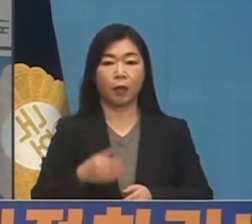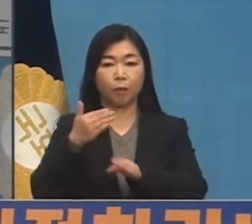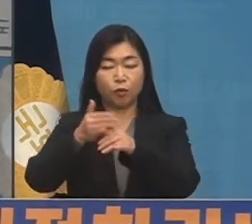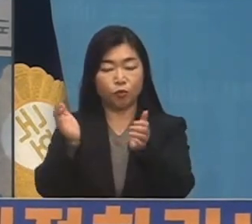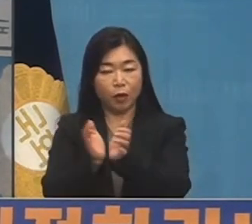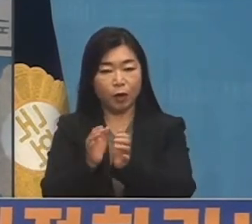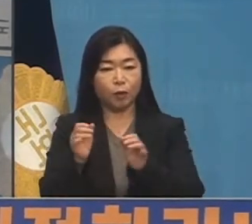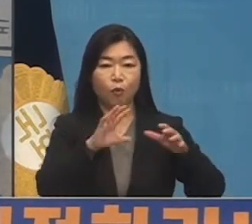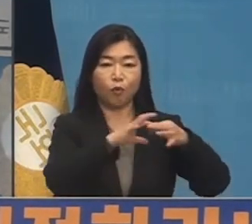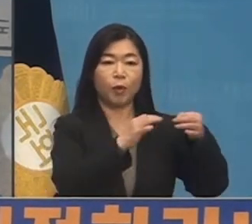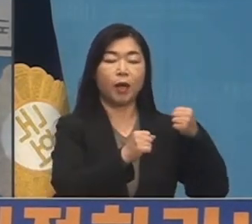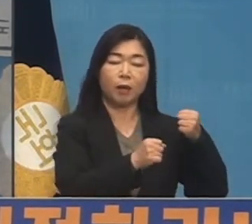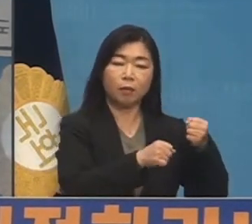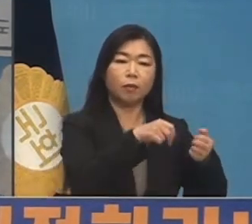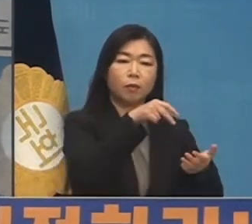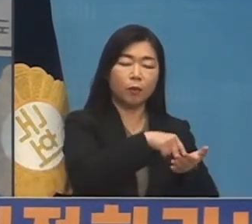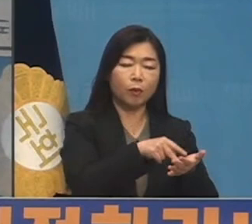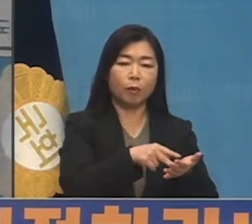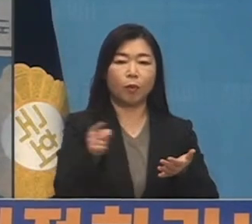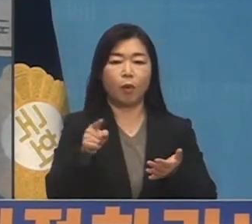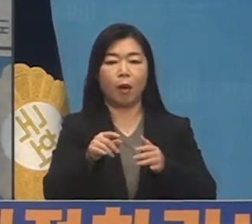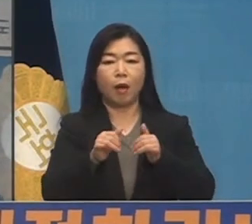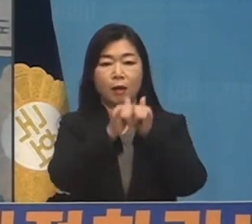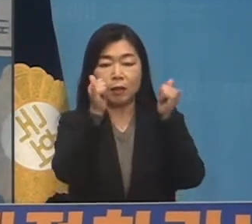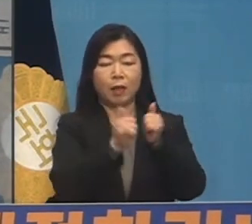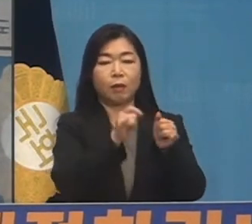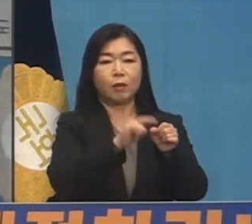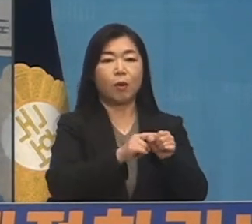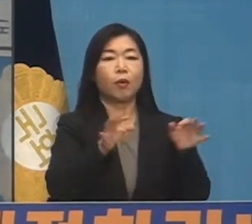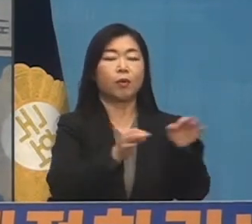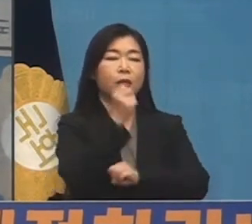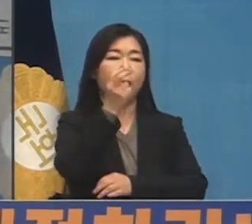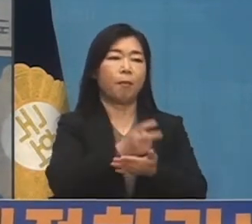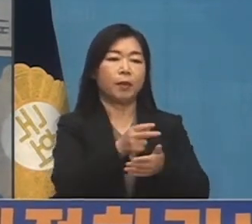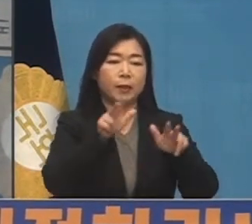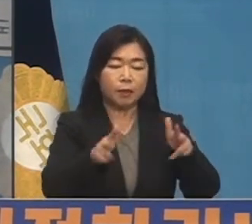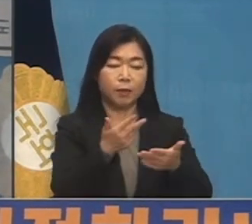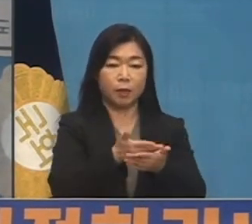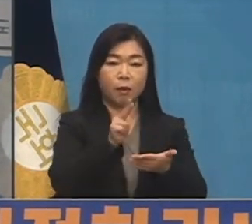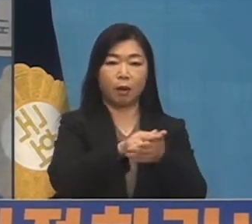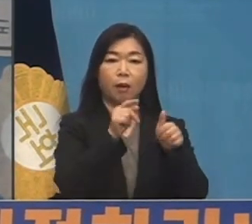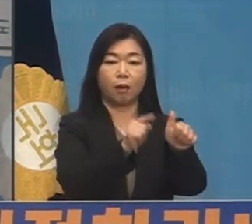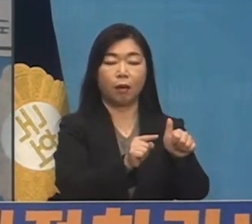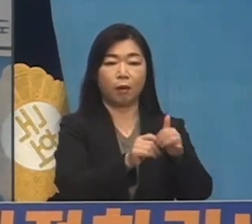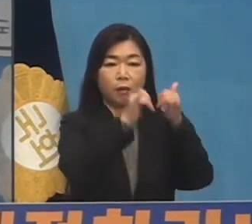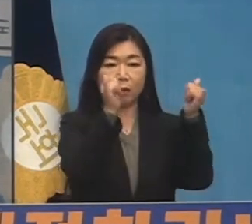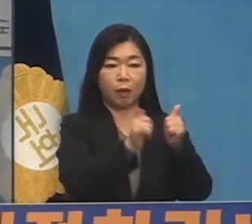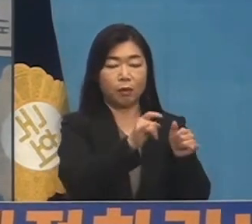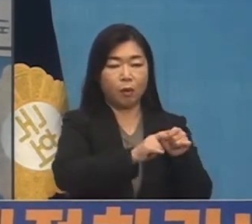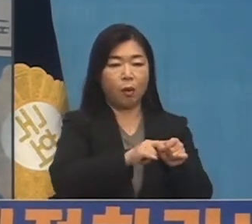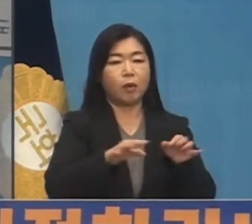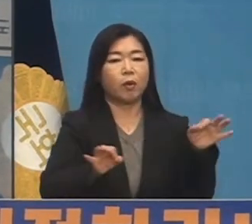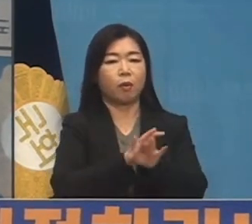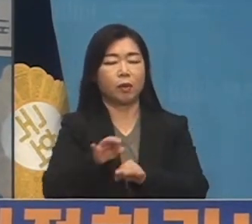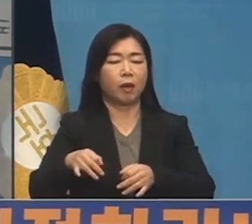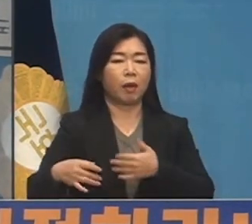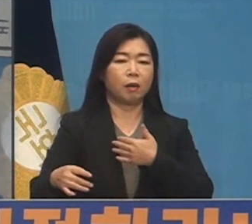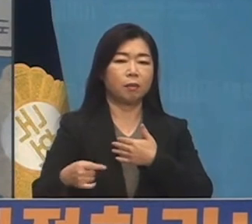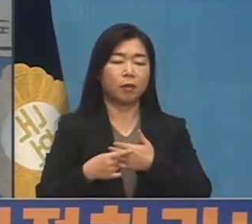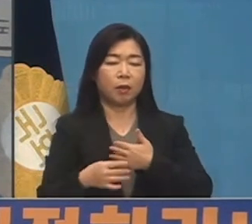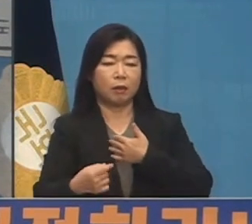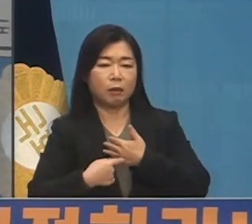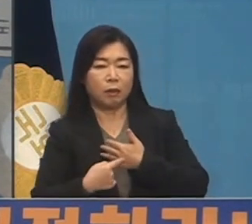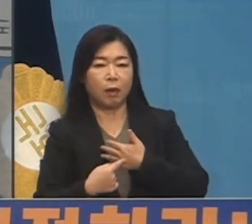더불어민주당과 국민의힘은 사회적 경제 기본법을 즉각 제정하라. 사회적 경제를 길러리 삼는 더불어민주당과